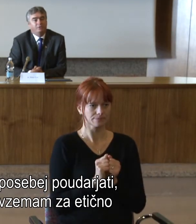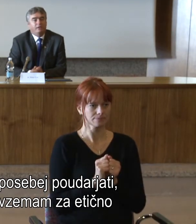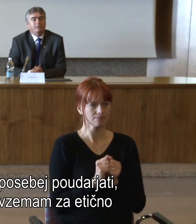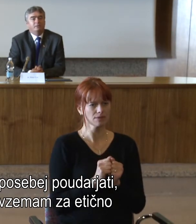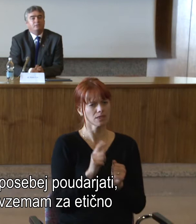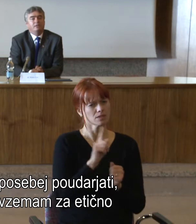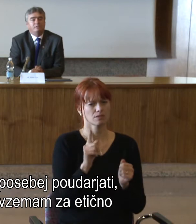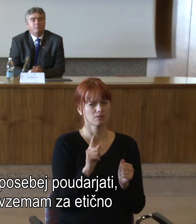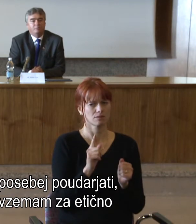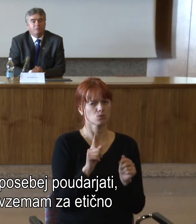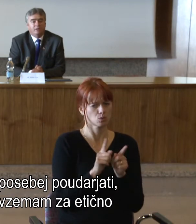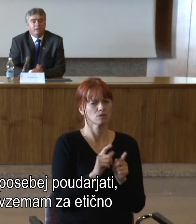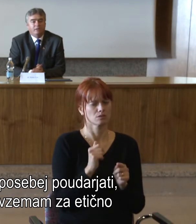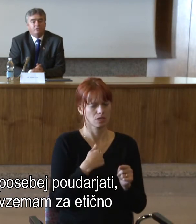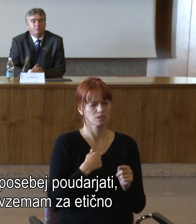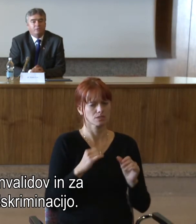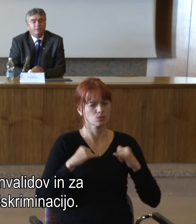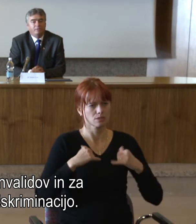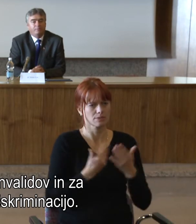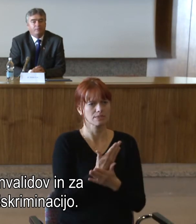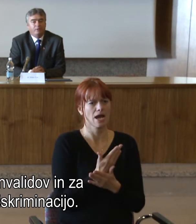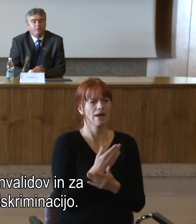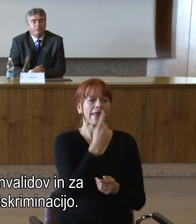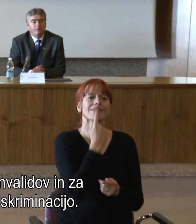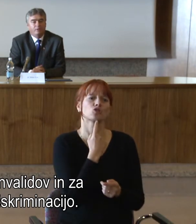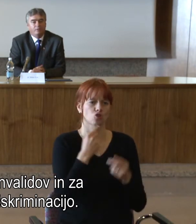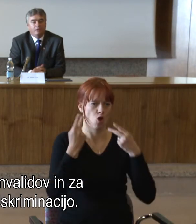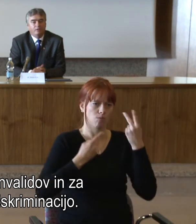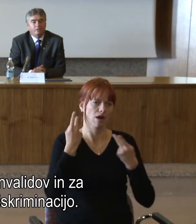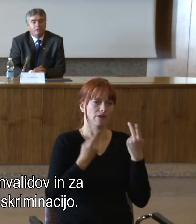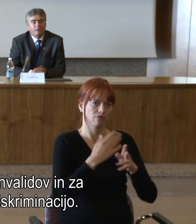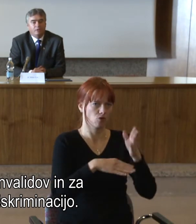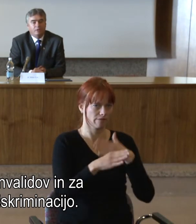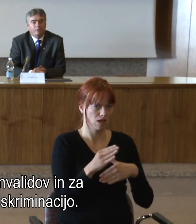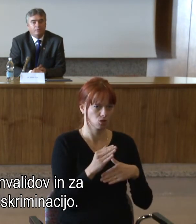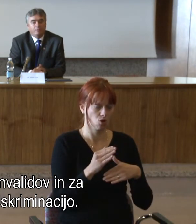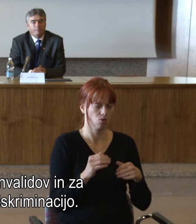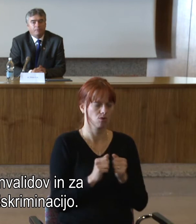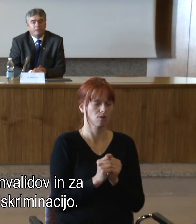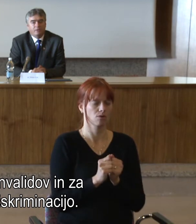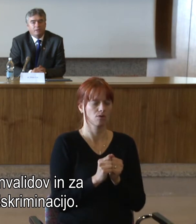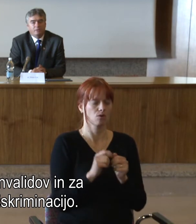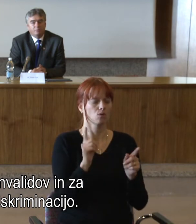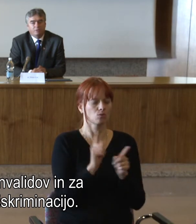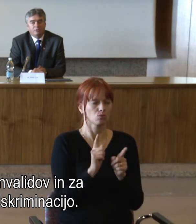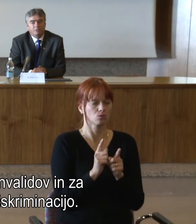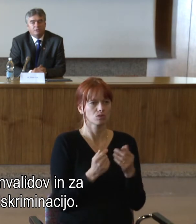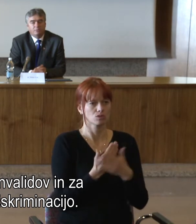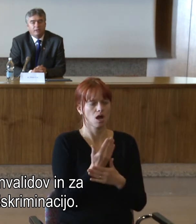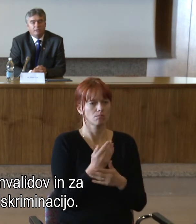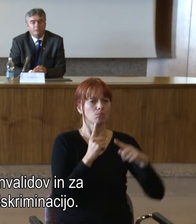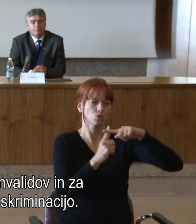potrebno poudariti, da se tudi jaz zavzemam za etično obravnavo invalidov, za